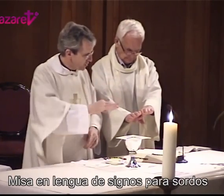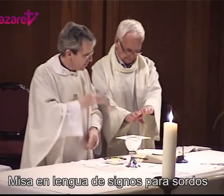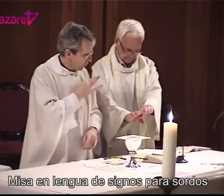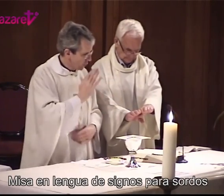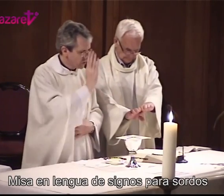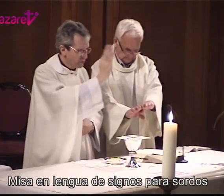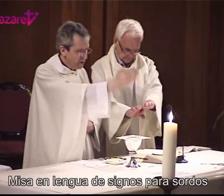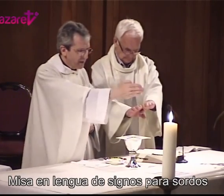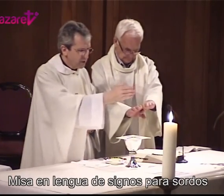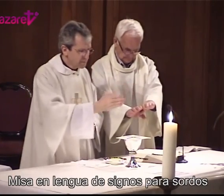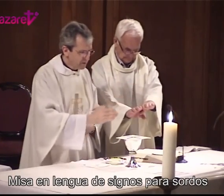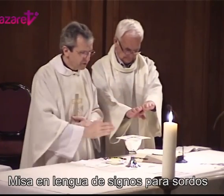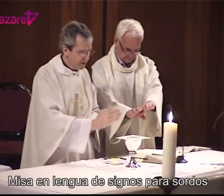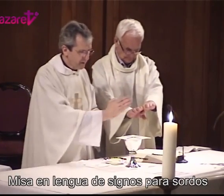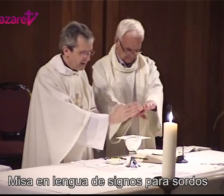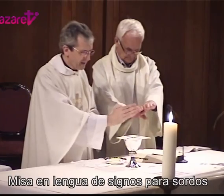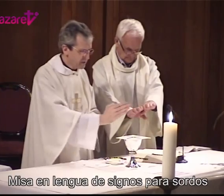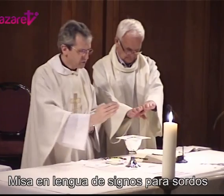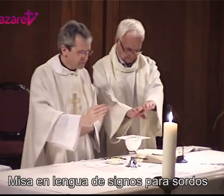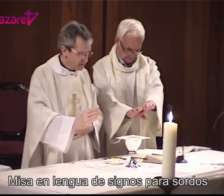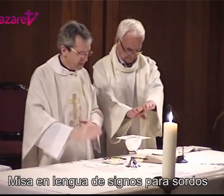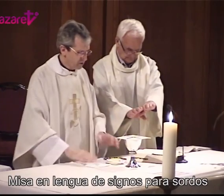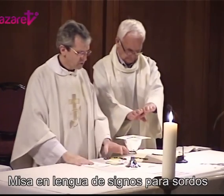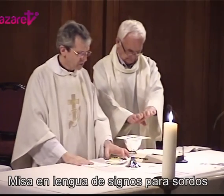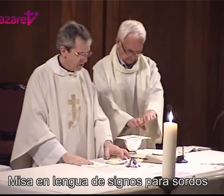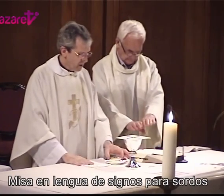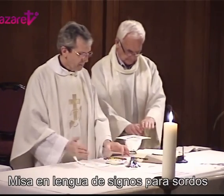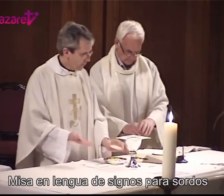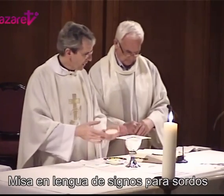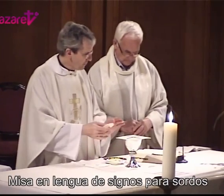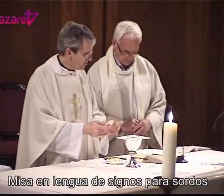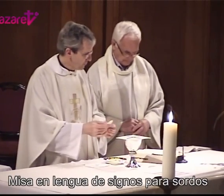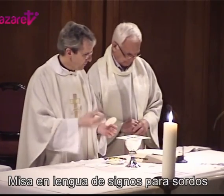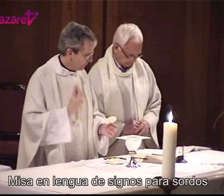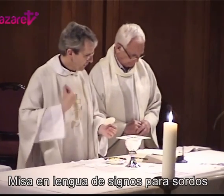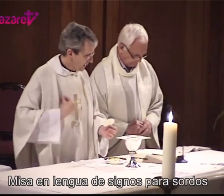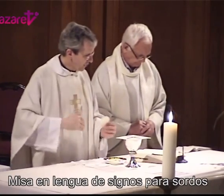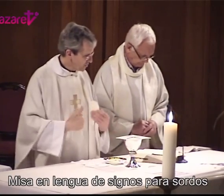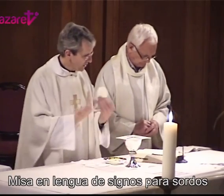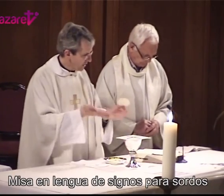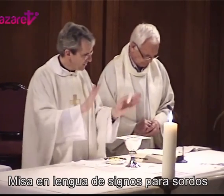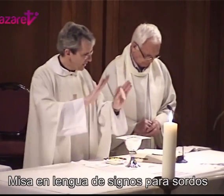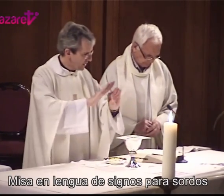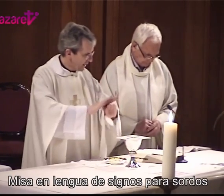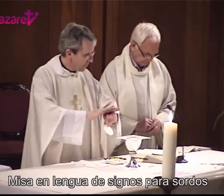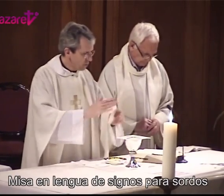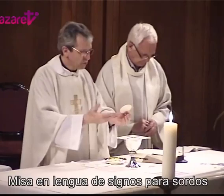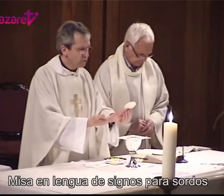Señor nuestro, que nos mandó celebrar estos misterios. Porque Él mismo, la noche en que iba a ser entregado, tomó